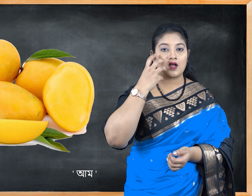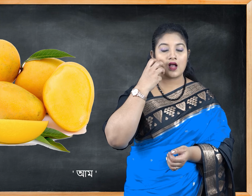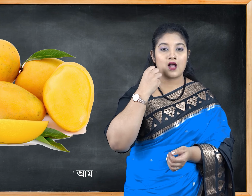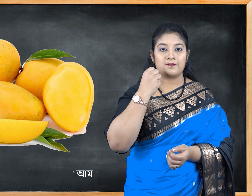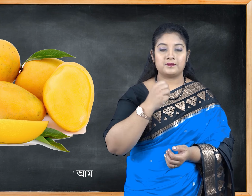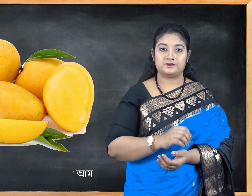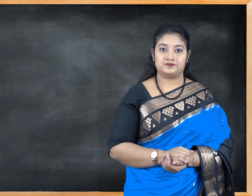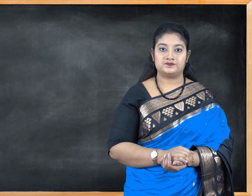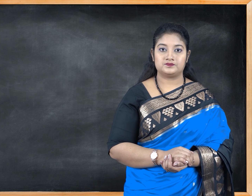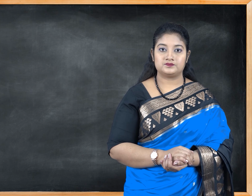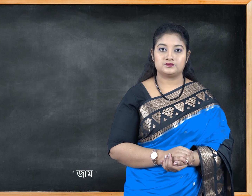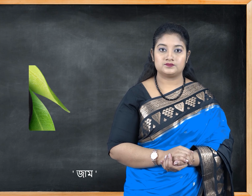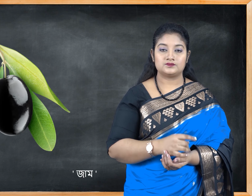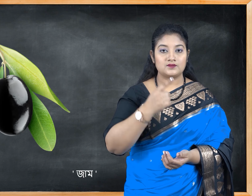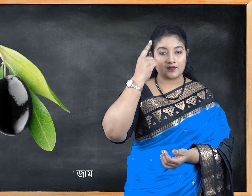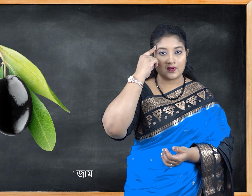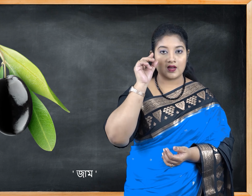আম, জাম,